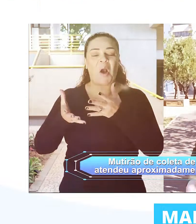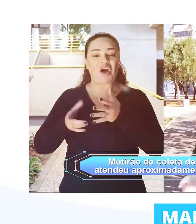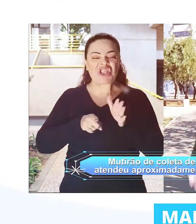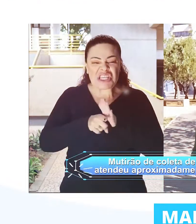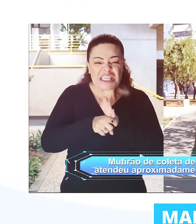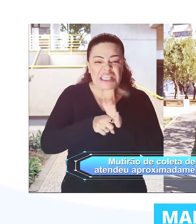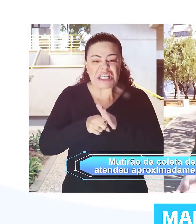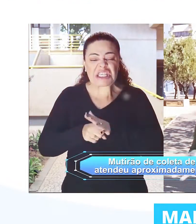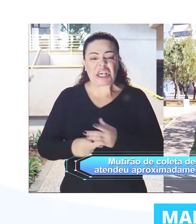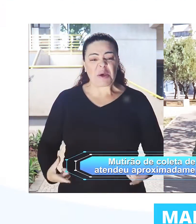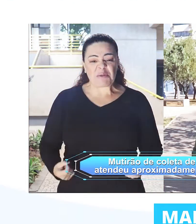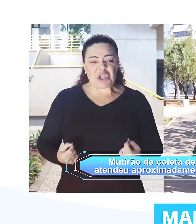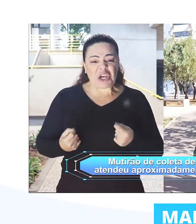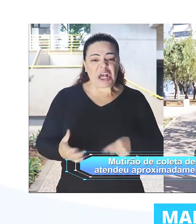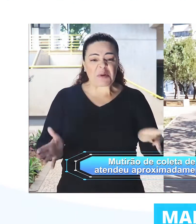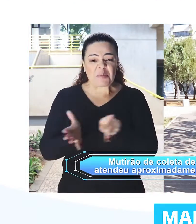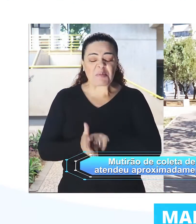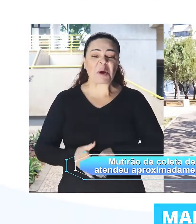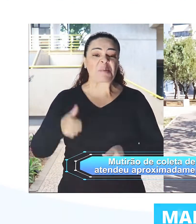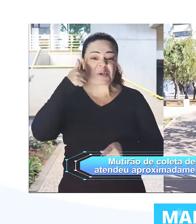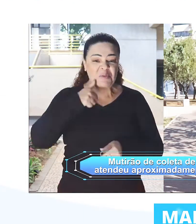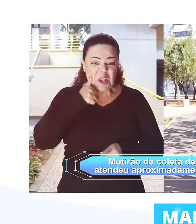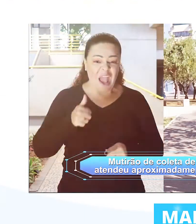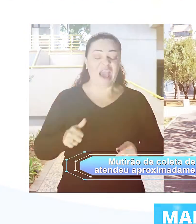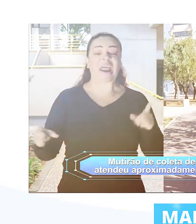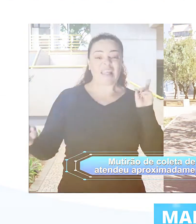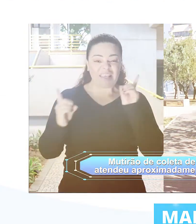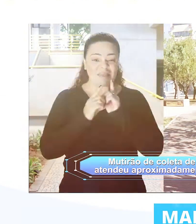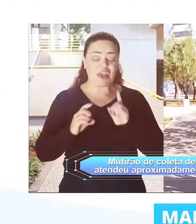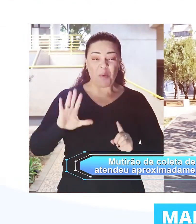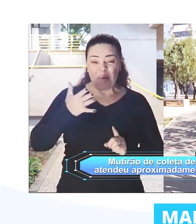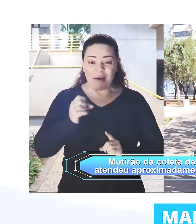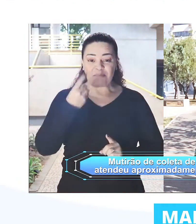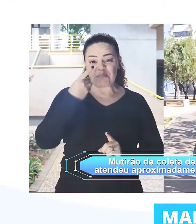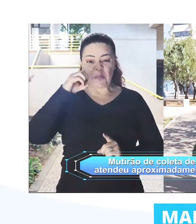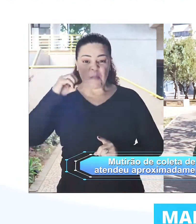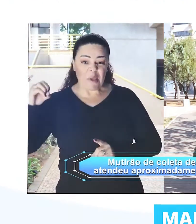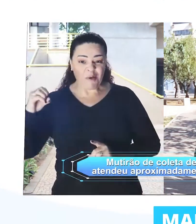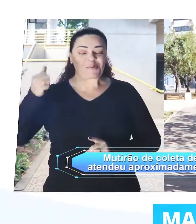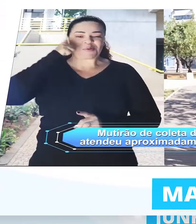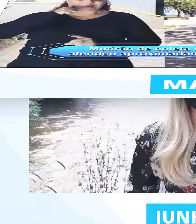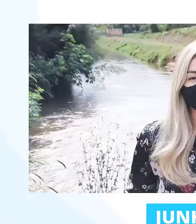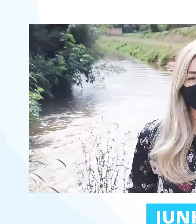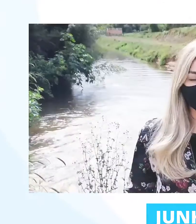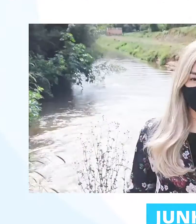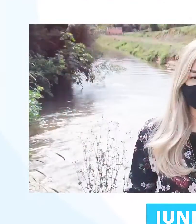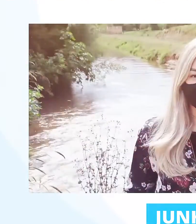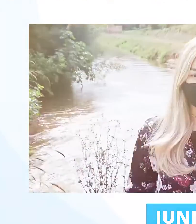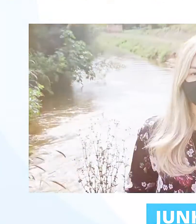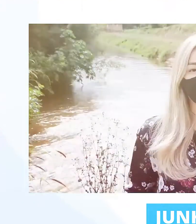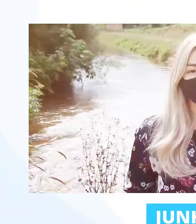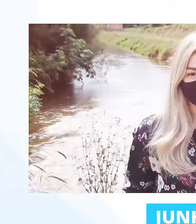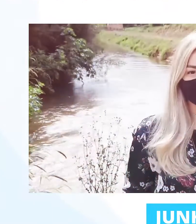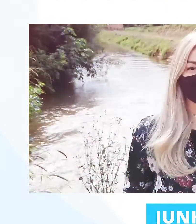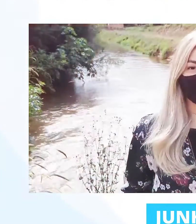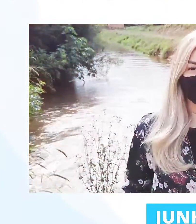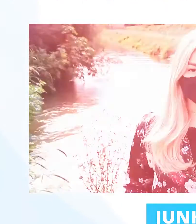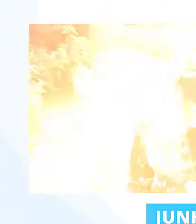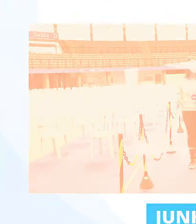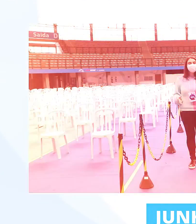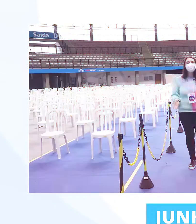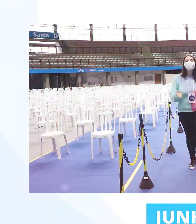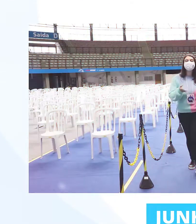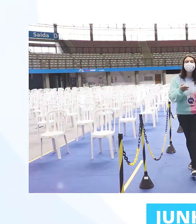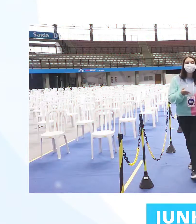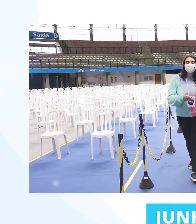nosso mutirão de coleta de Papa Nicolau atendeu aproximadamente 1.000 mulheres. Rio Taiaçupeba Mirim é